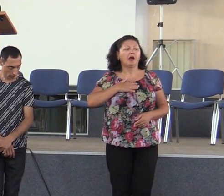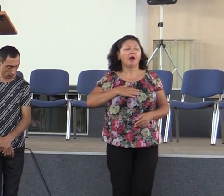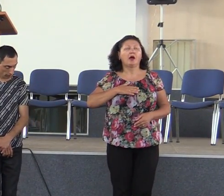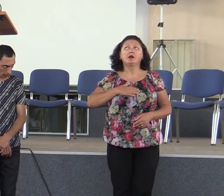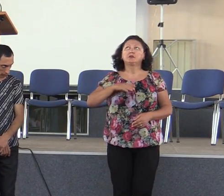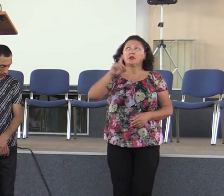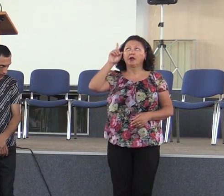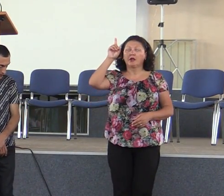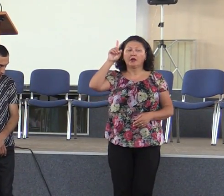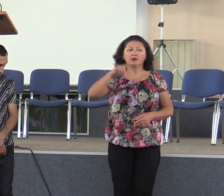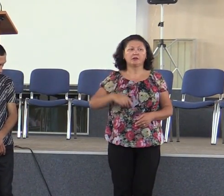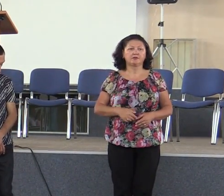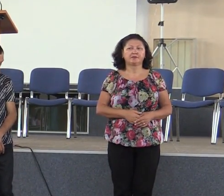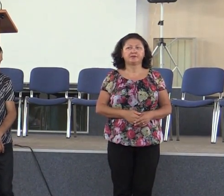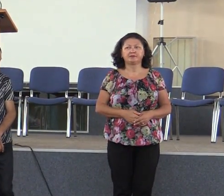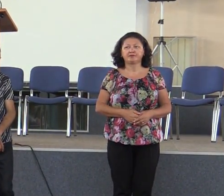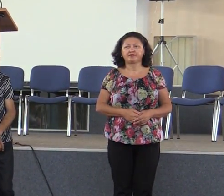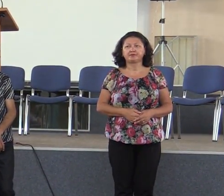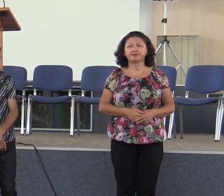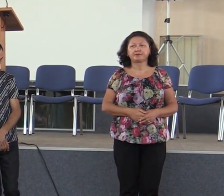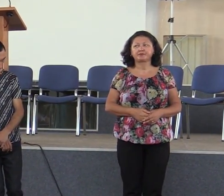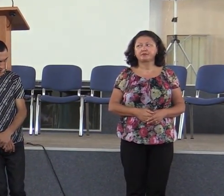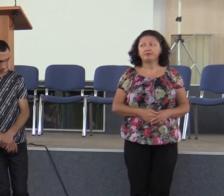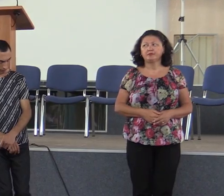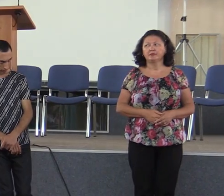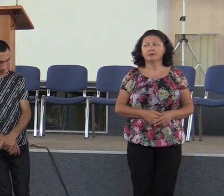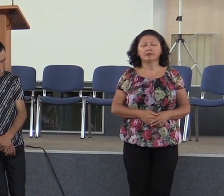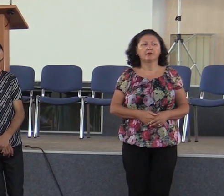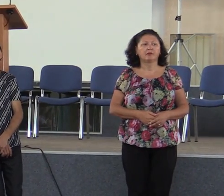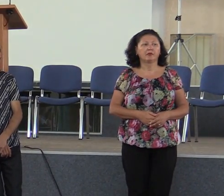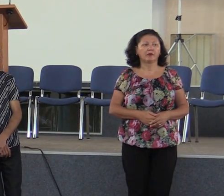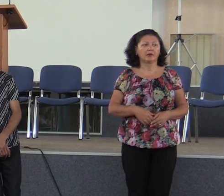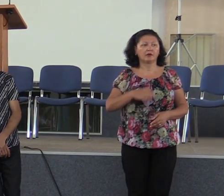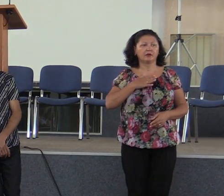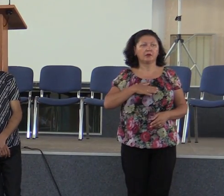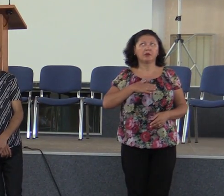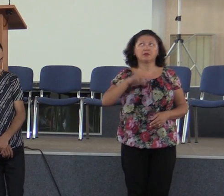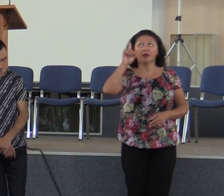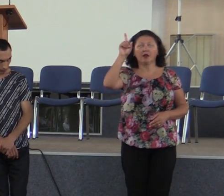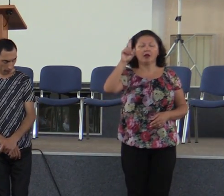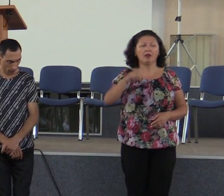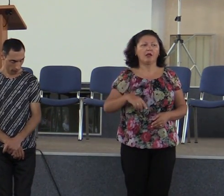Ceea ce îmi place la el este privirea lui